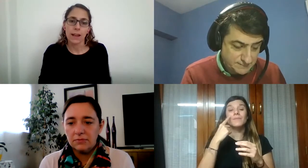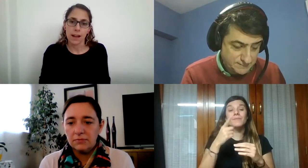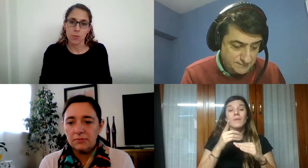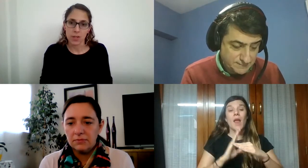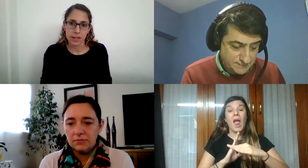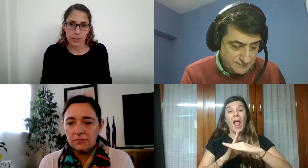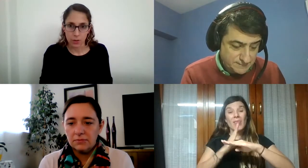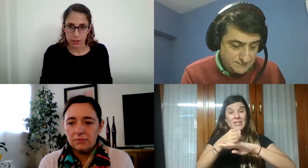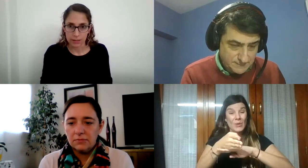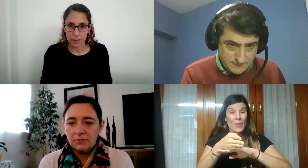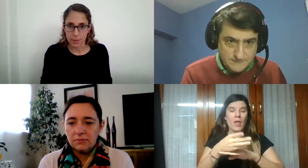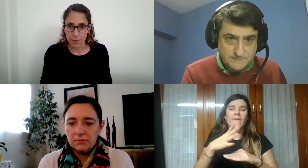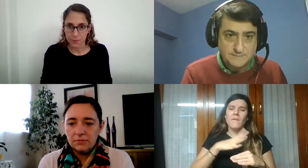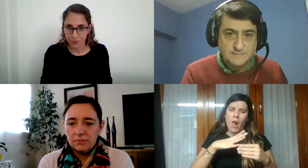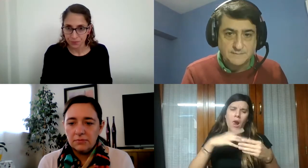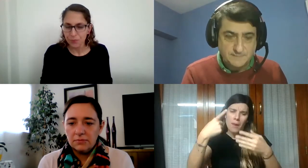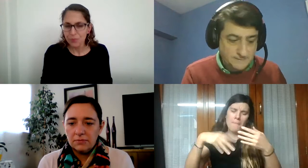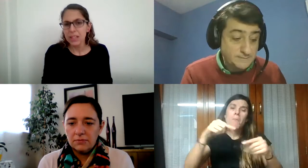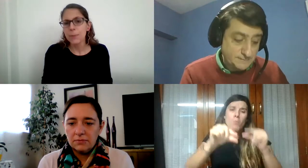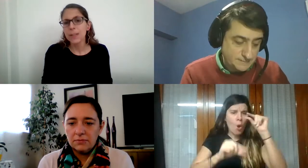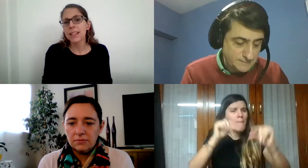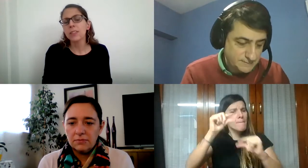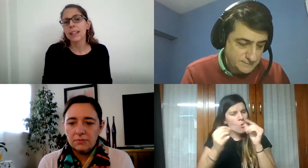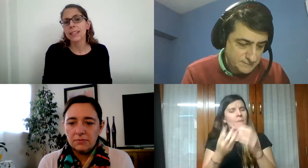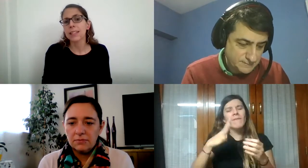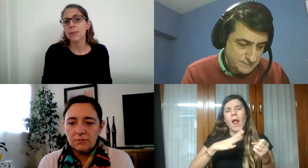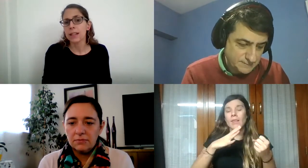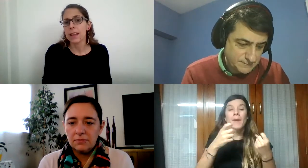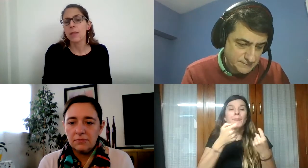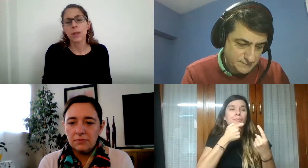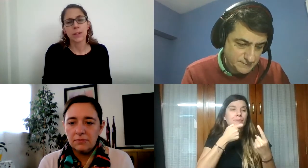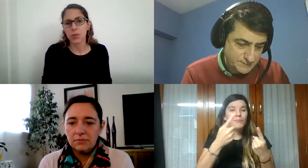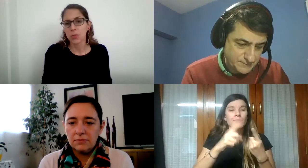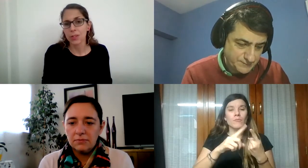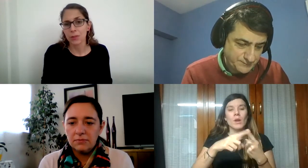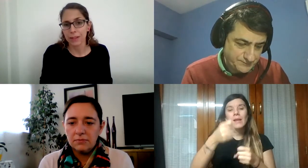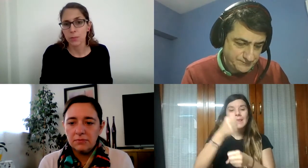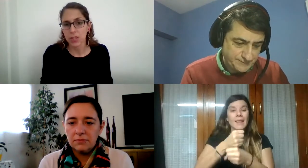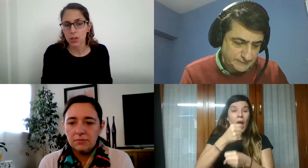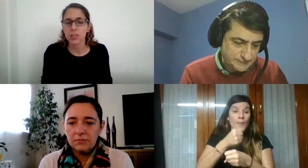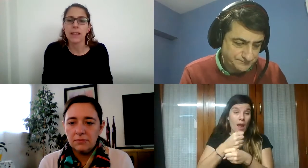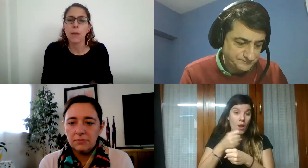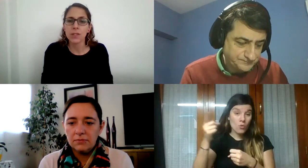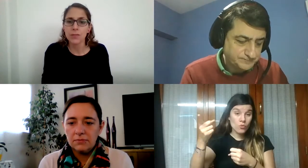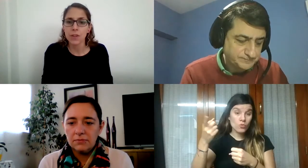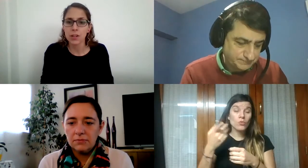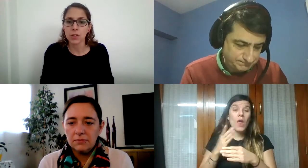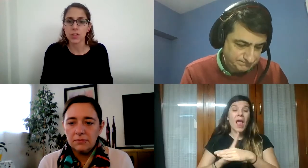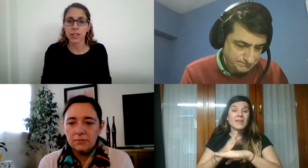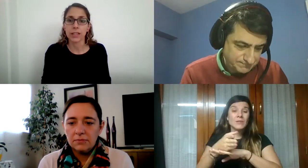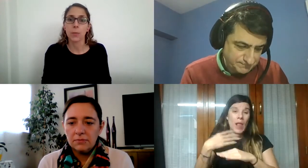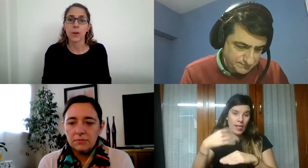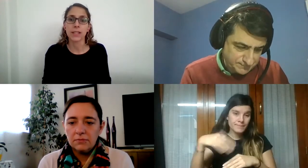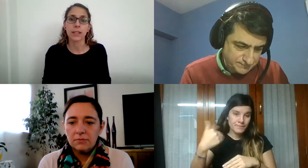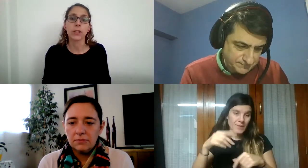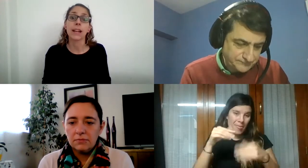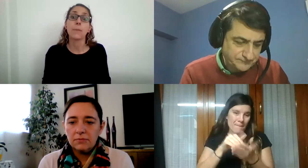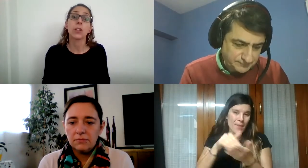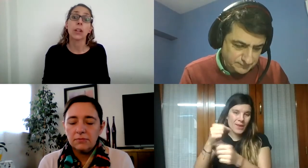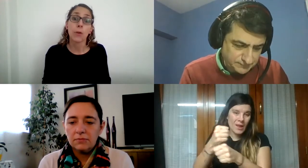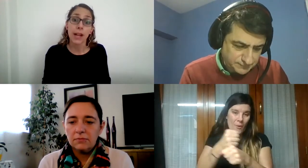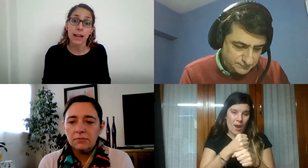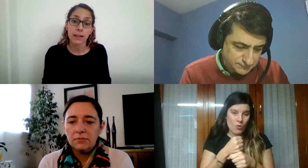cultura de la comunidad sorda también. Y pensando en la accesibilidad, bueno, por supuesto faltan muchas cosas. De a poco se fueron consiguiendo, pero pensando en